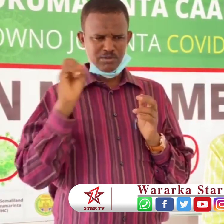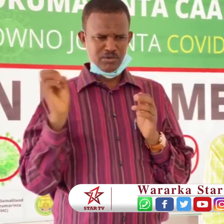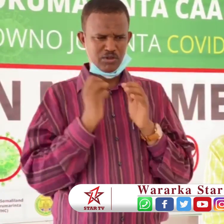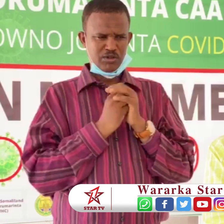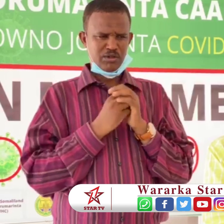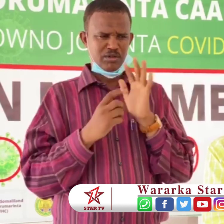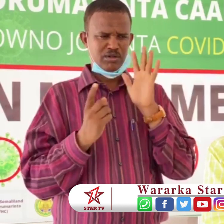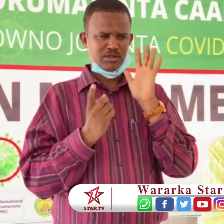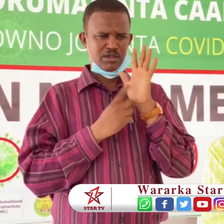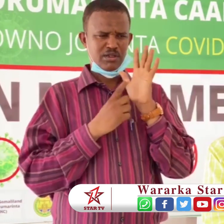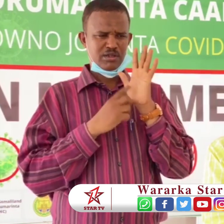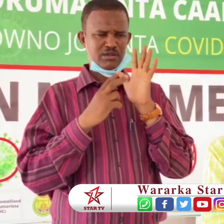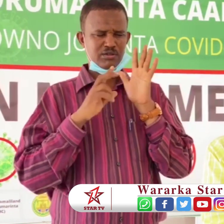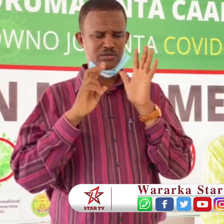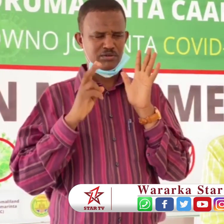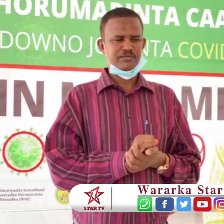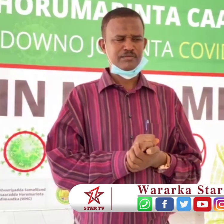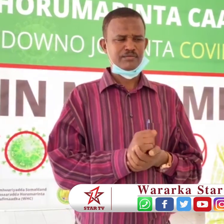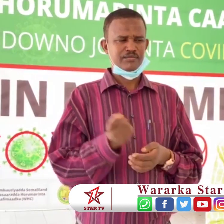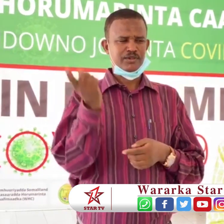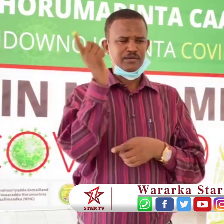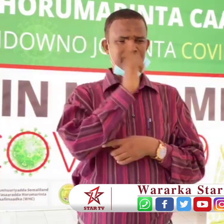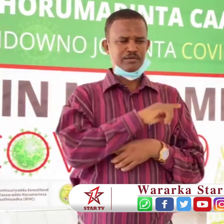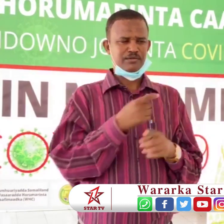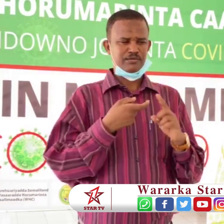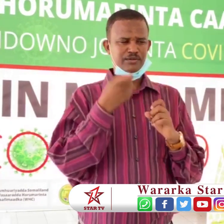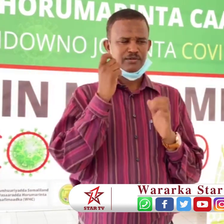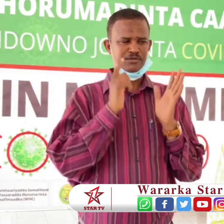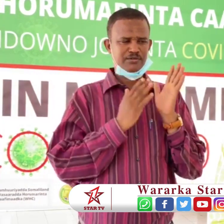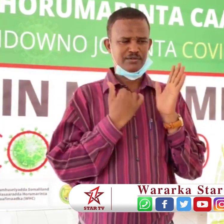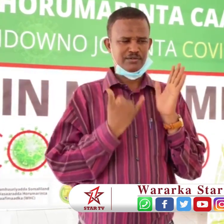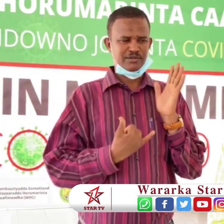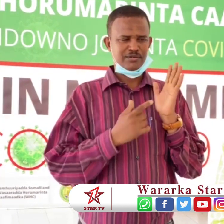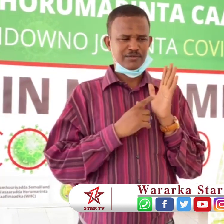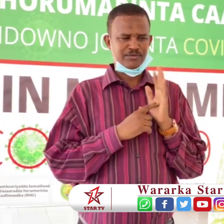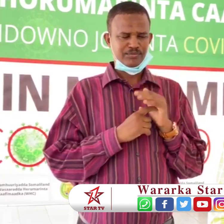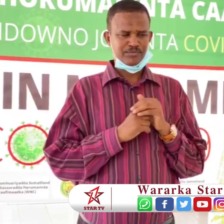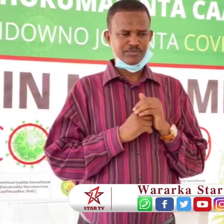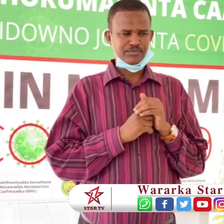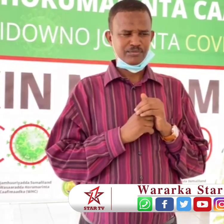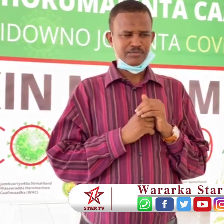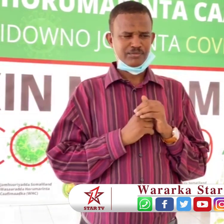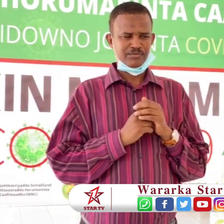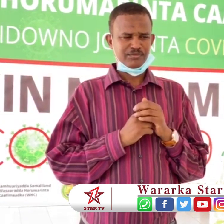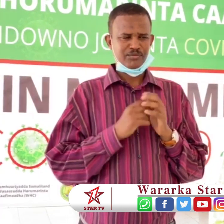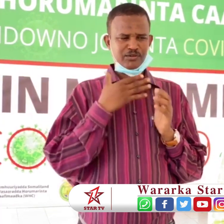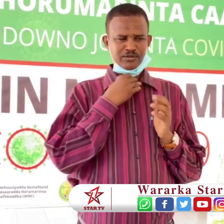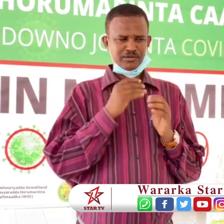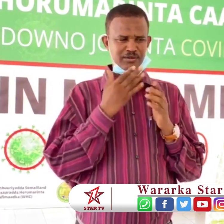wadaagay bulshada warbixin maalmeedka wasaaradda horumarinta caafimaadka ay bisha tahay waxaan doonayaa inaan idin la wadaago